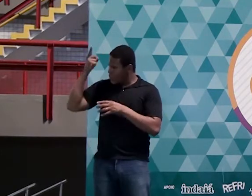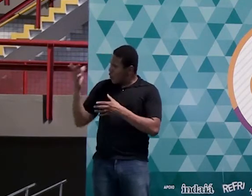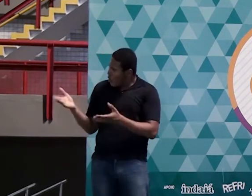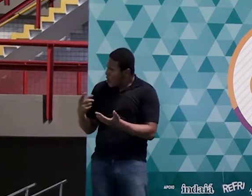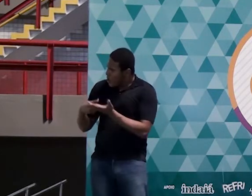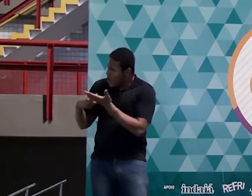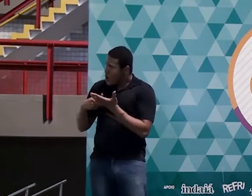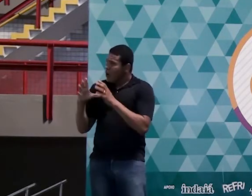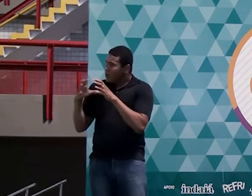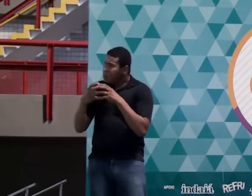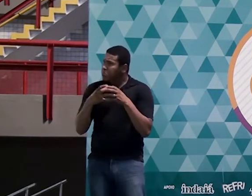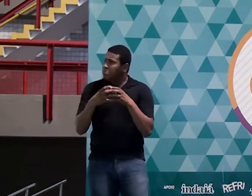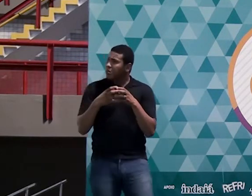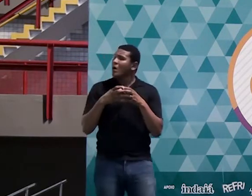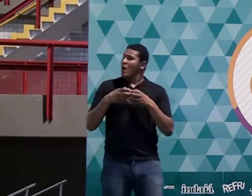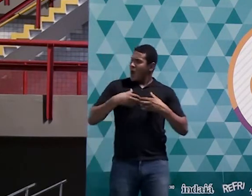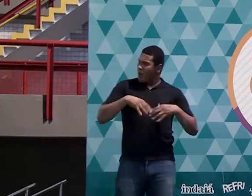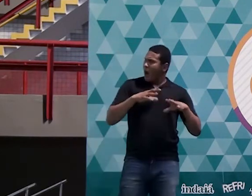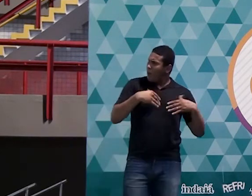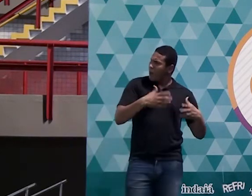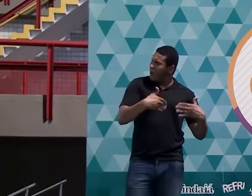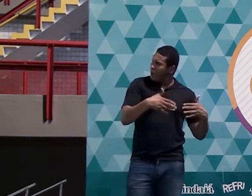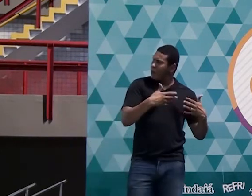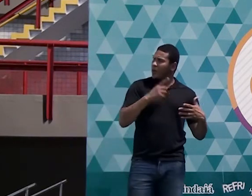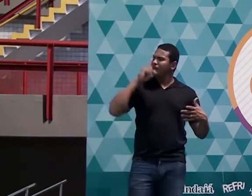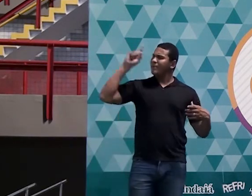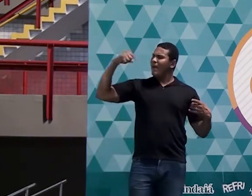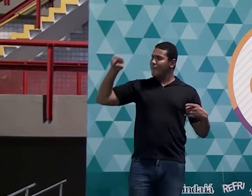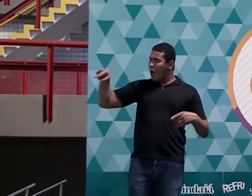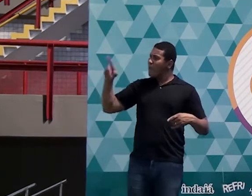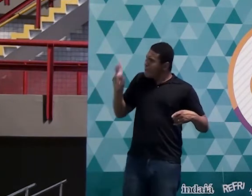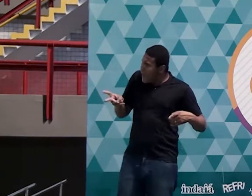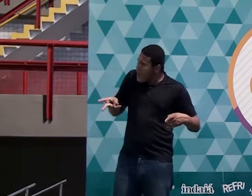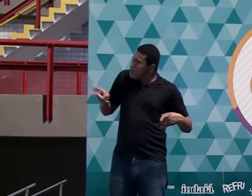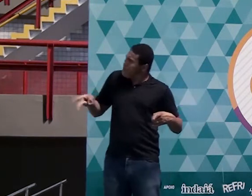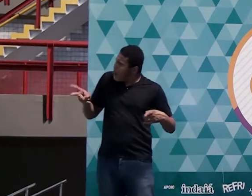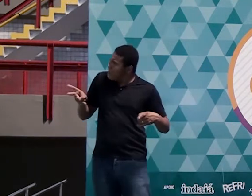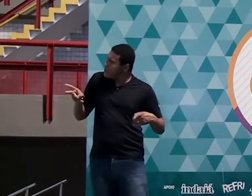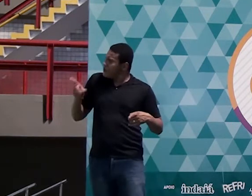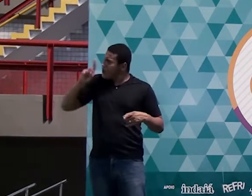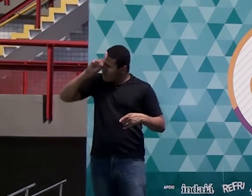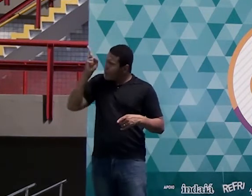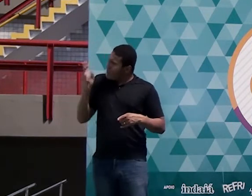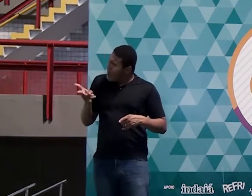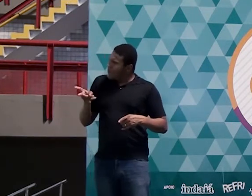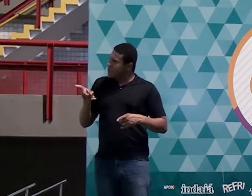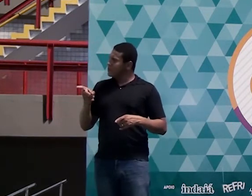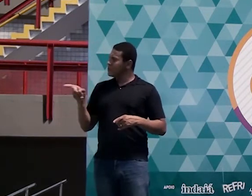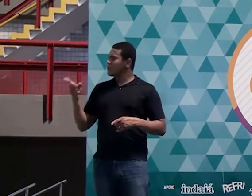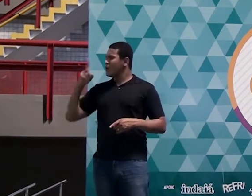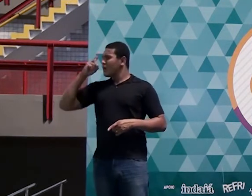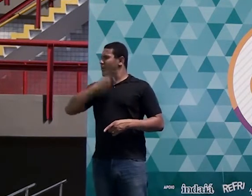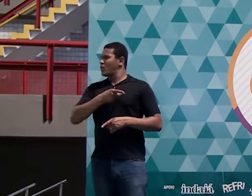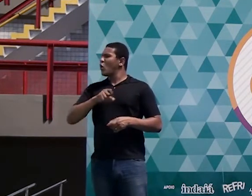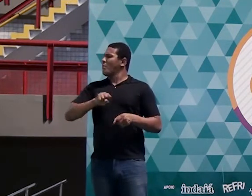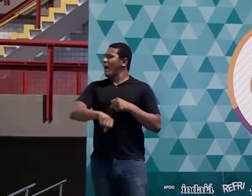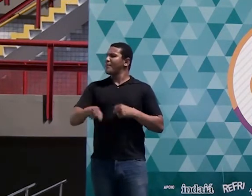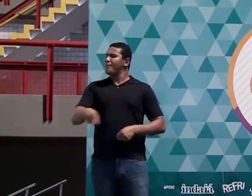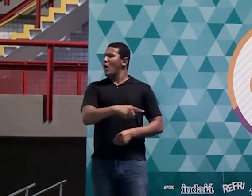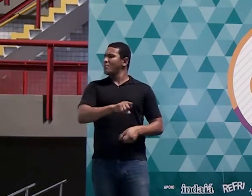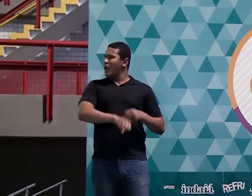da igreja, mandou matar os templários. Foi uma data tão importante que a gente chama essa data